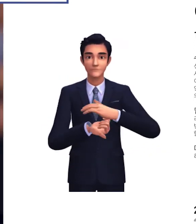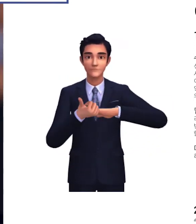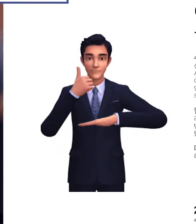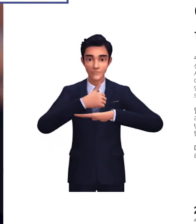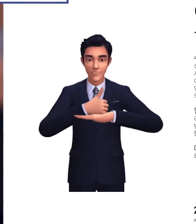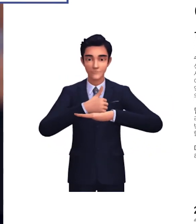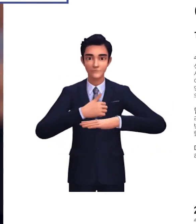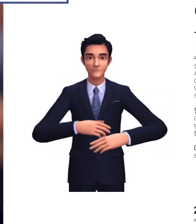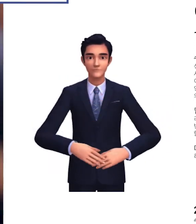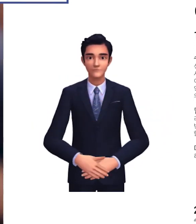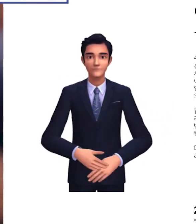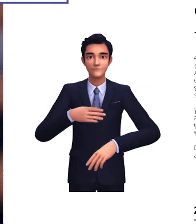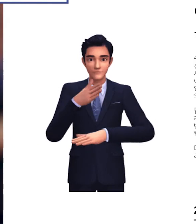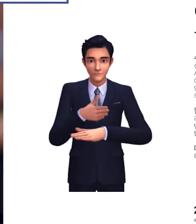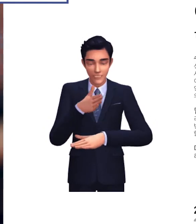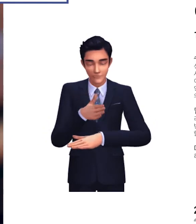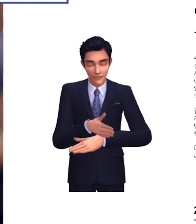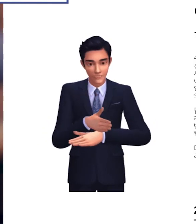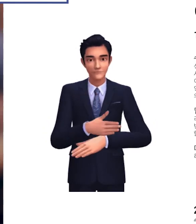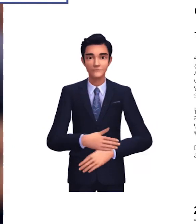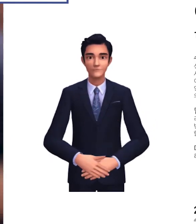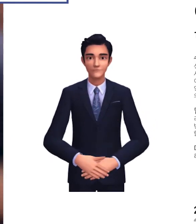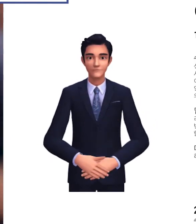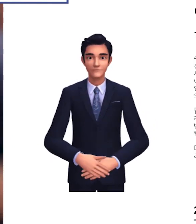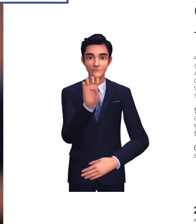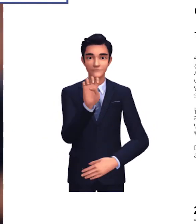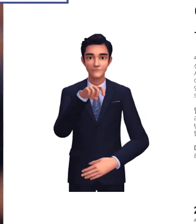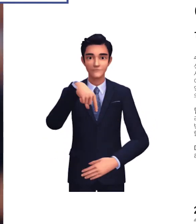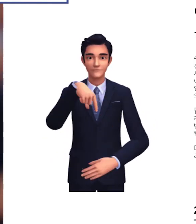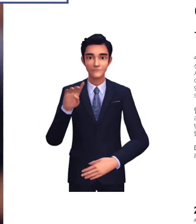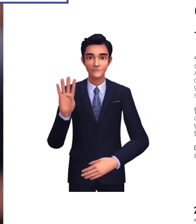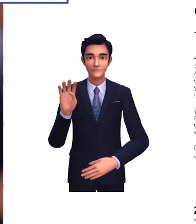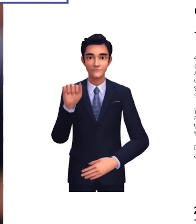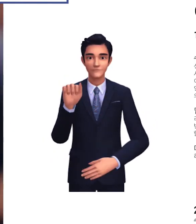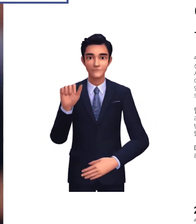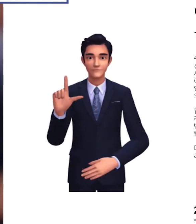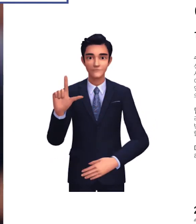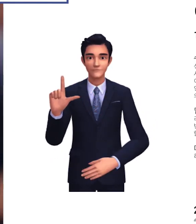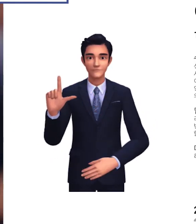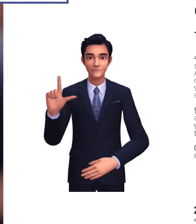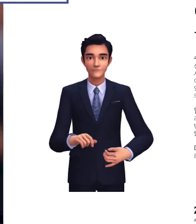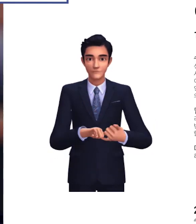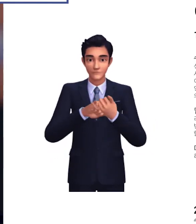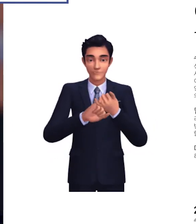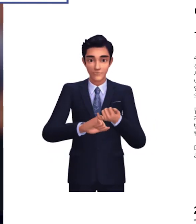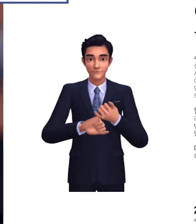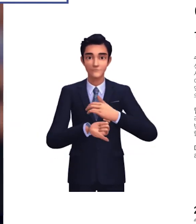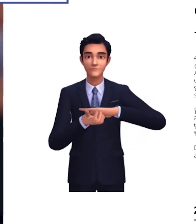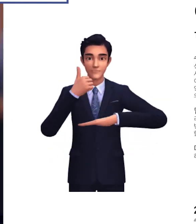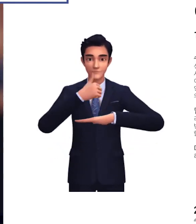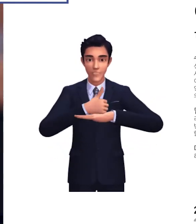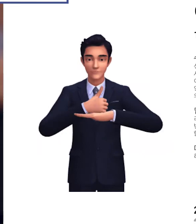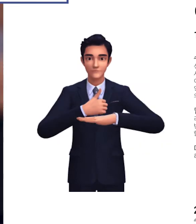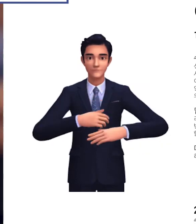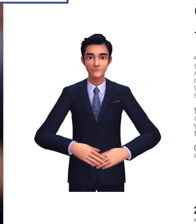마지막으로 농인과 수어 통역사의 도움으로 보완됩니다. 아직 기술적으로 부족한 부분을 보완하는